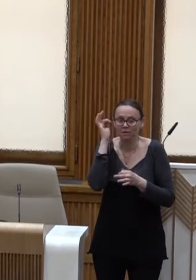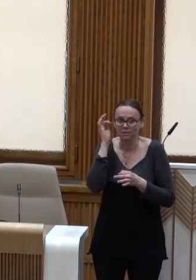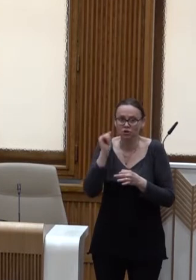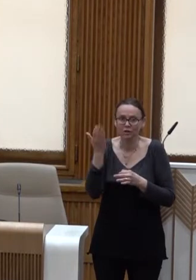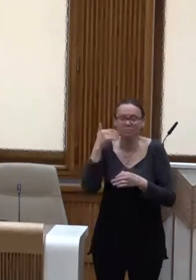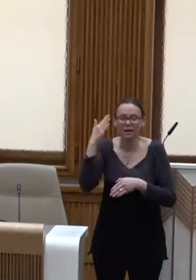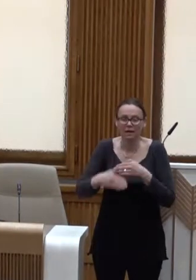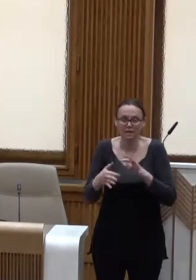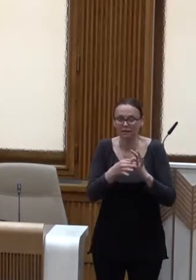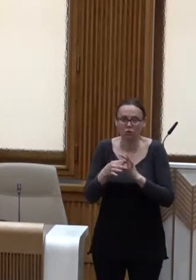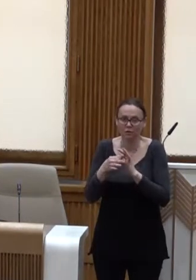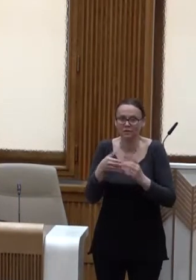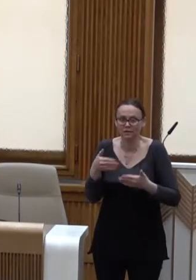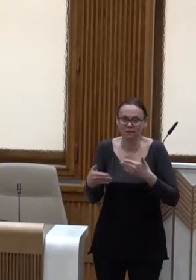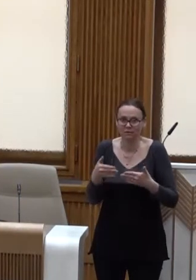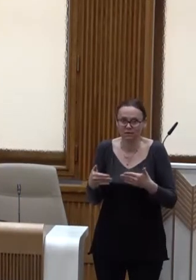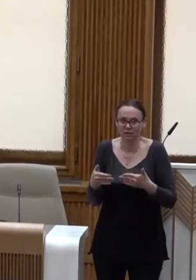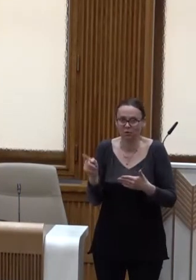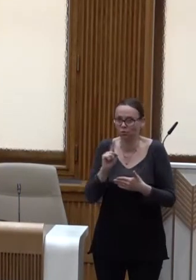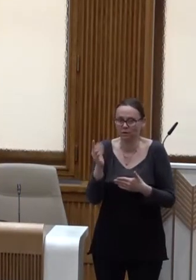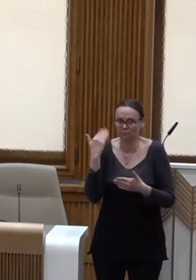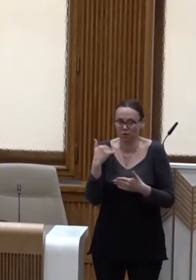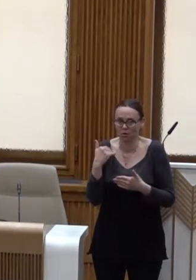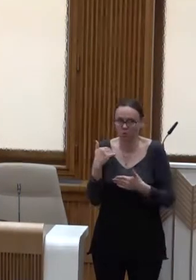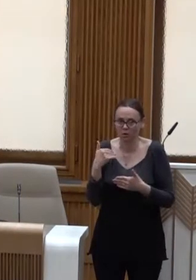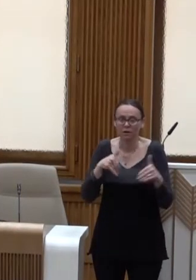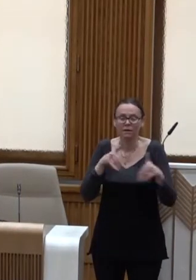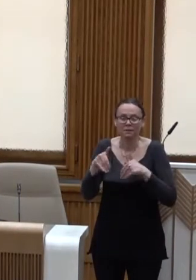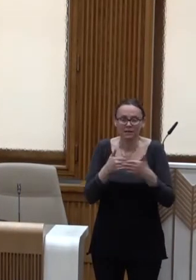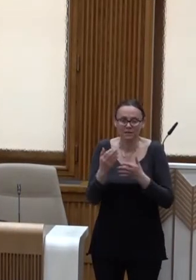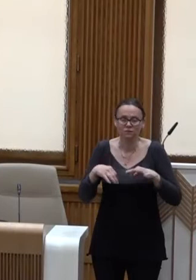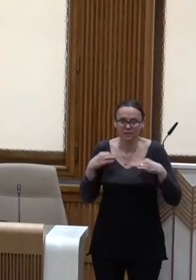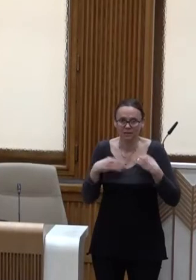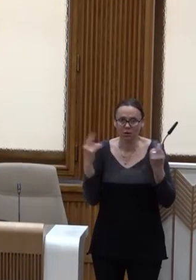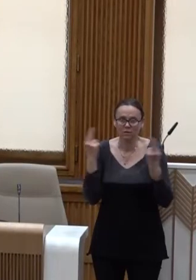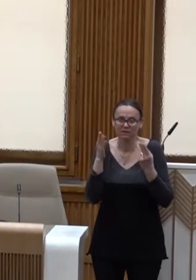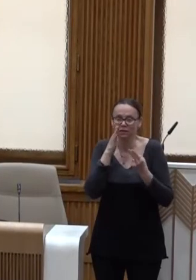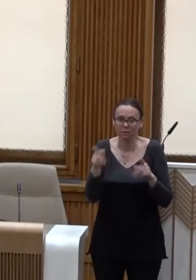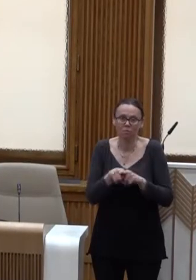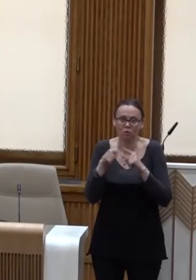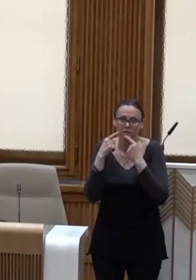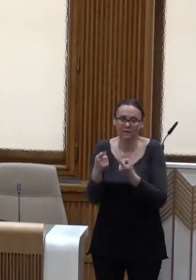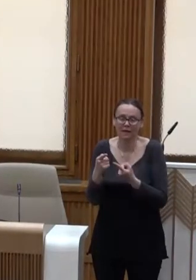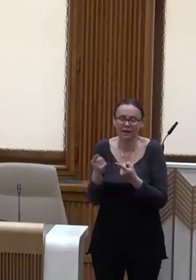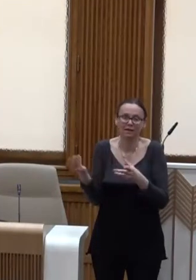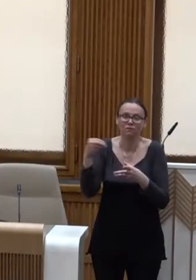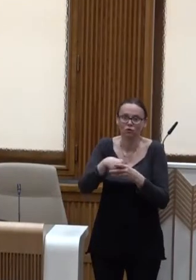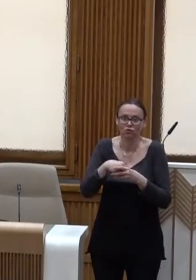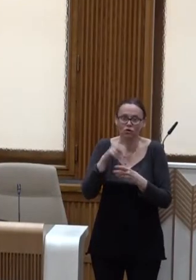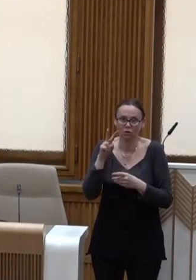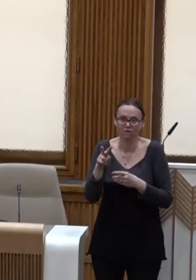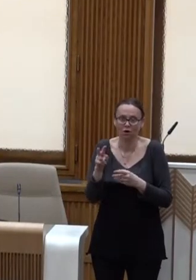na zadnjem koordinacijskem sestanku ni bilo. Ministrstvo za zdravje pa seveda bo, kot ste dejali, vključeno